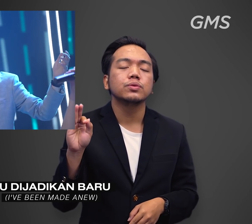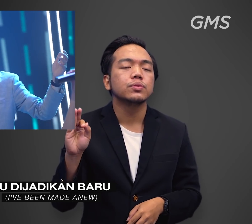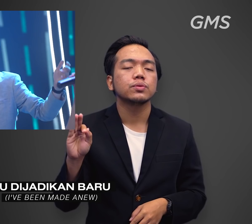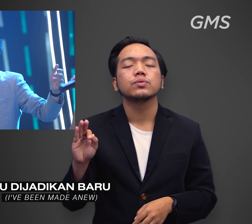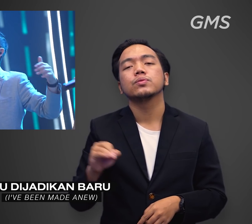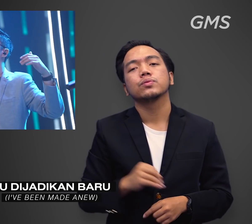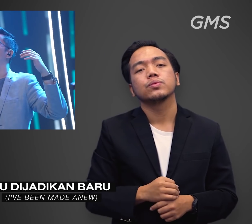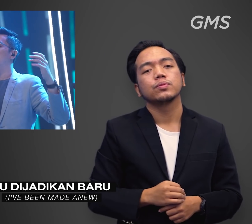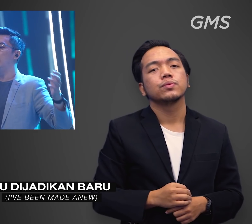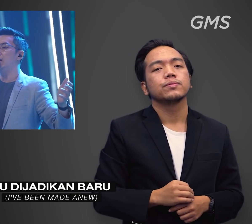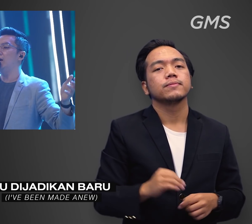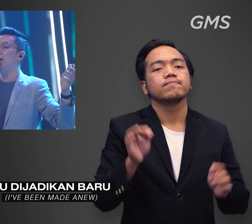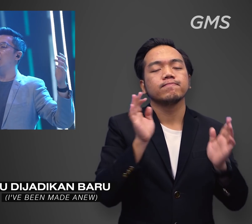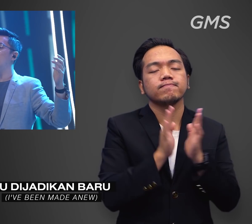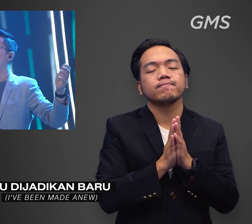dijadikan